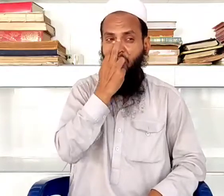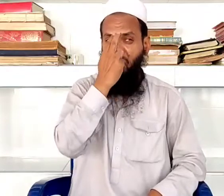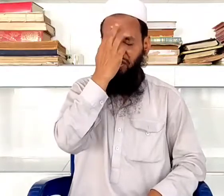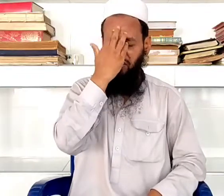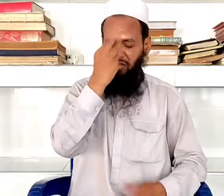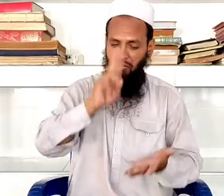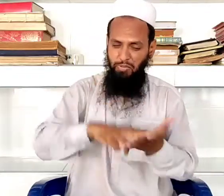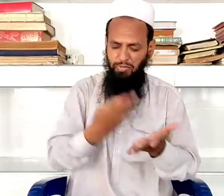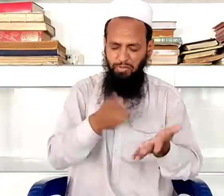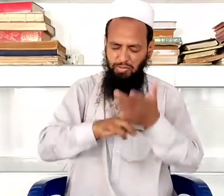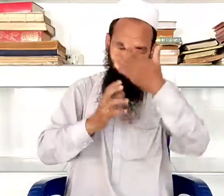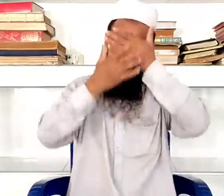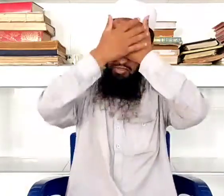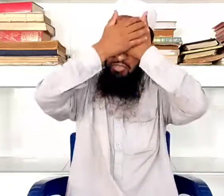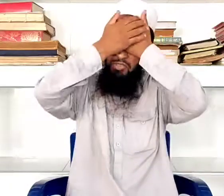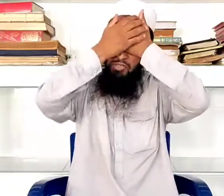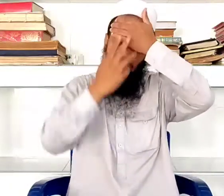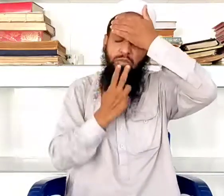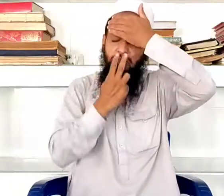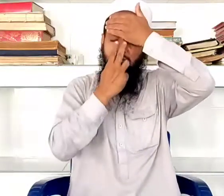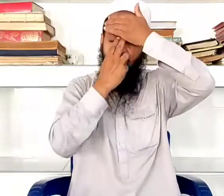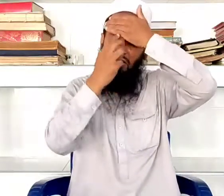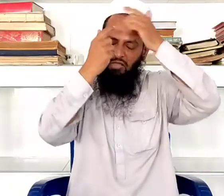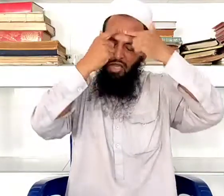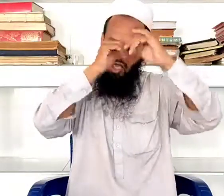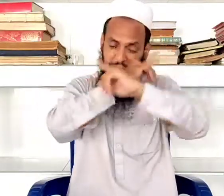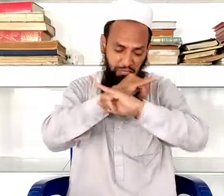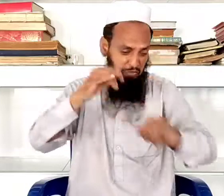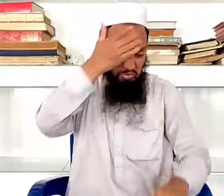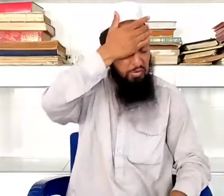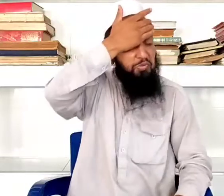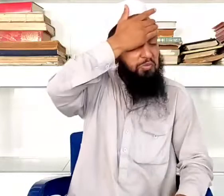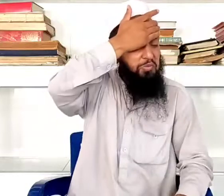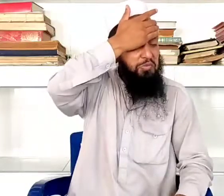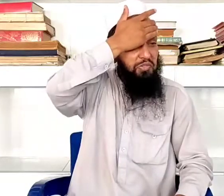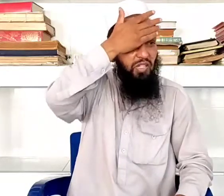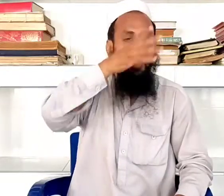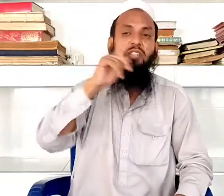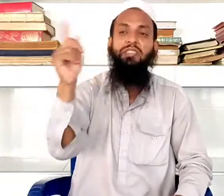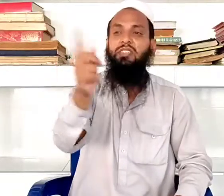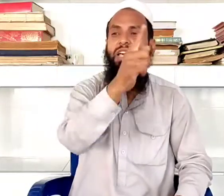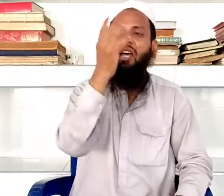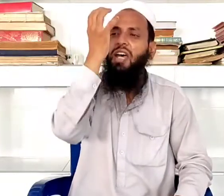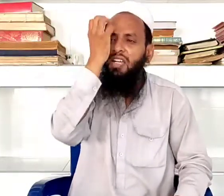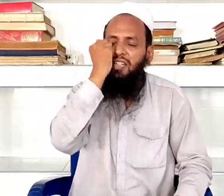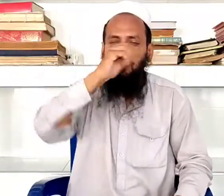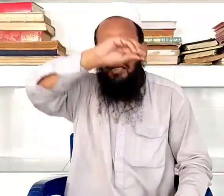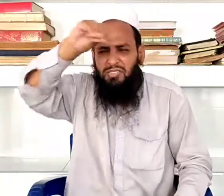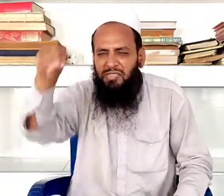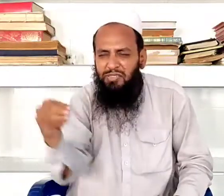گروہ نے فرمایا تو گروہ ہے جڑا تیری عظمت اور شان دے اندر بھلک کرے گا